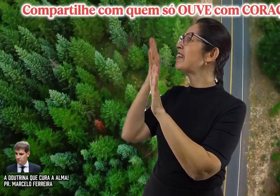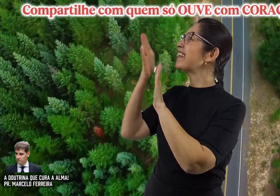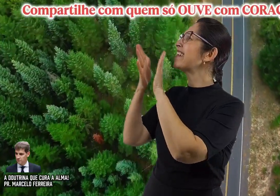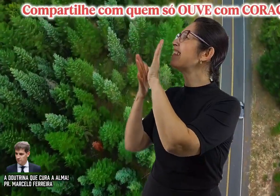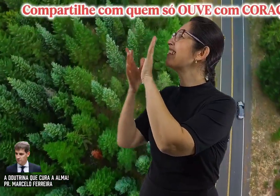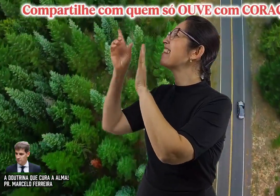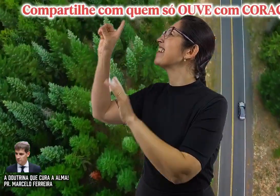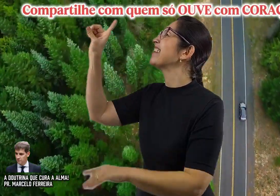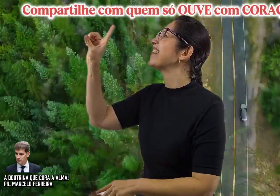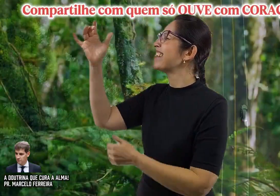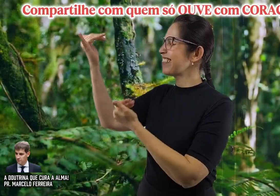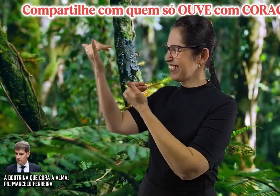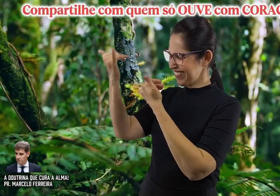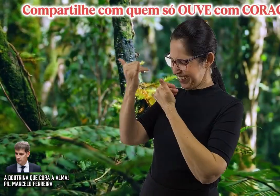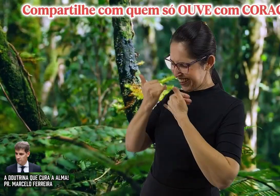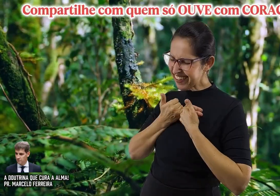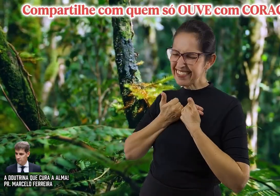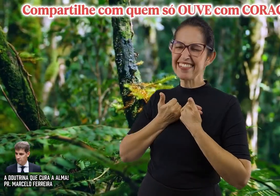seus servos.